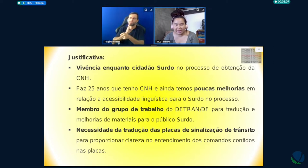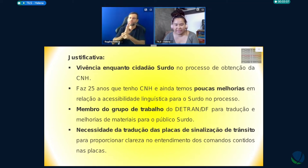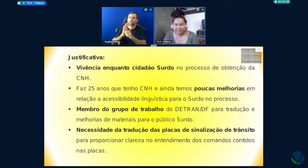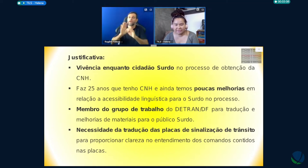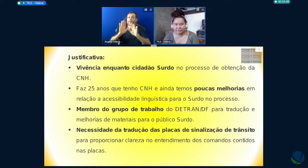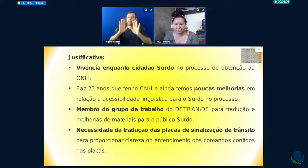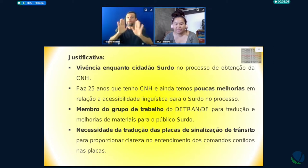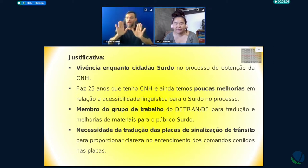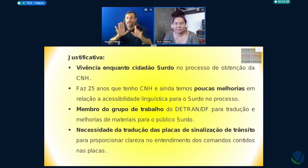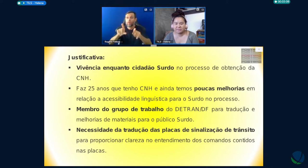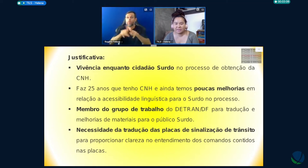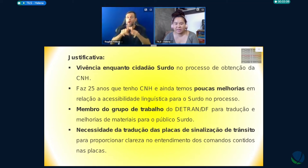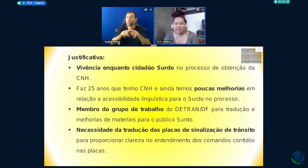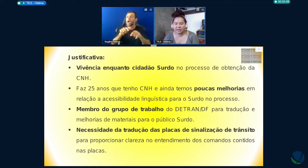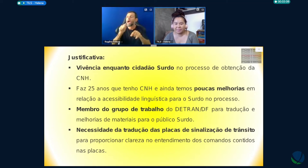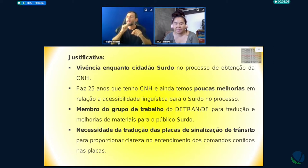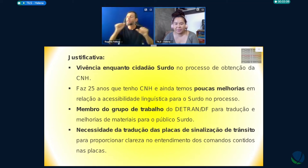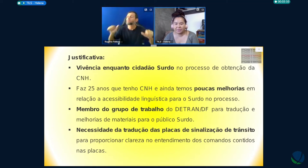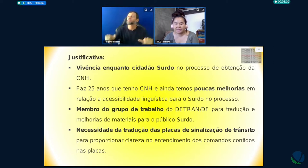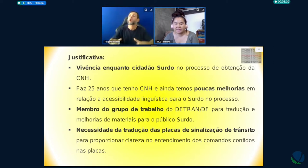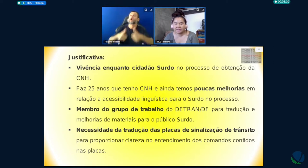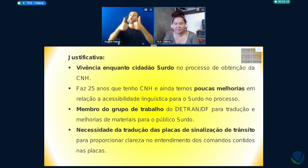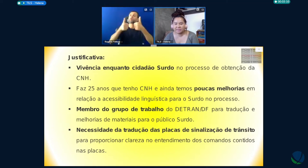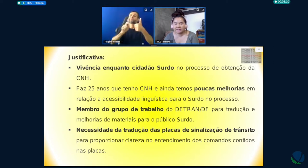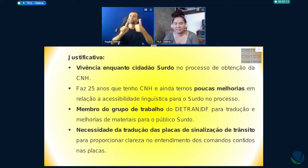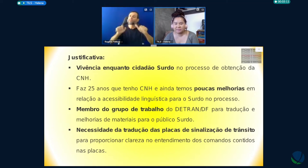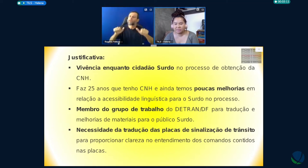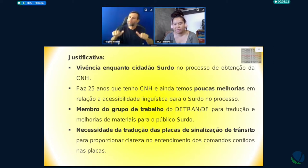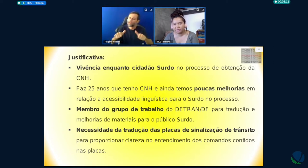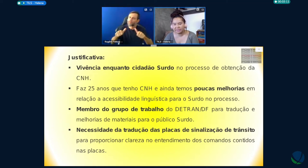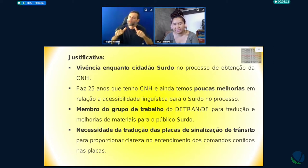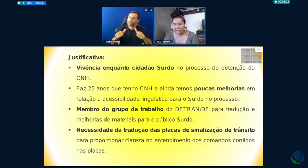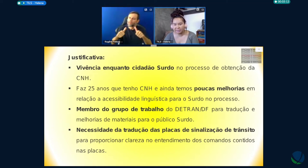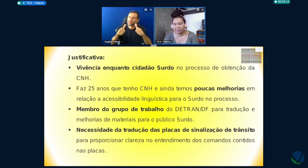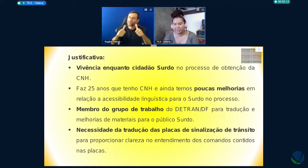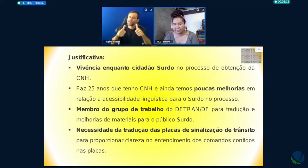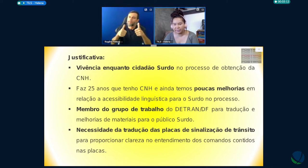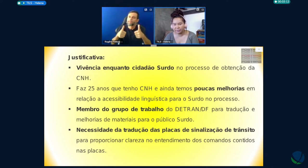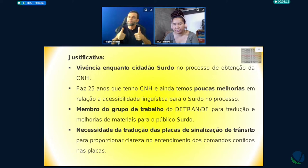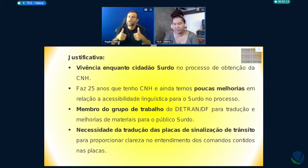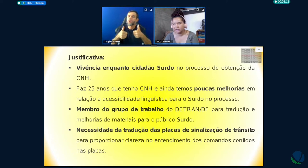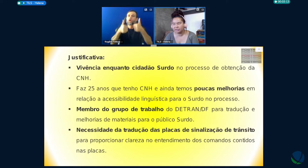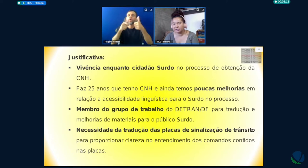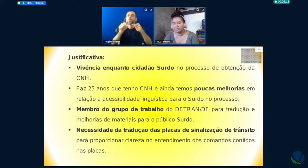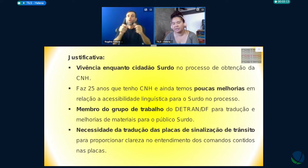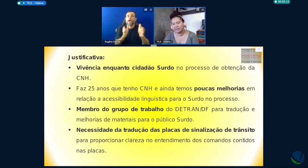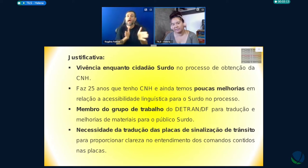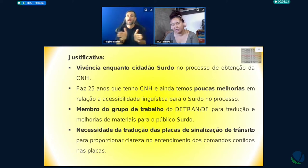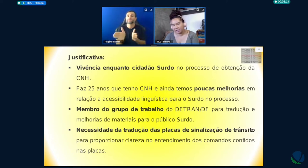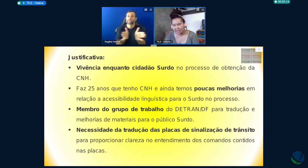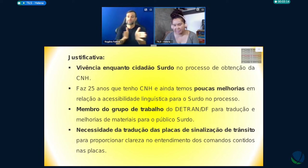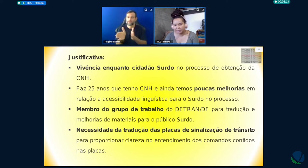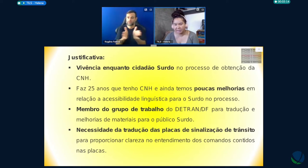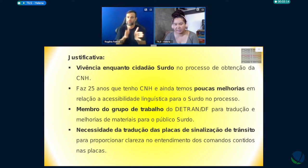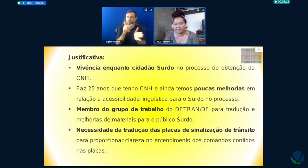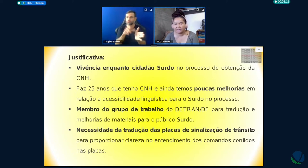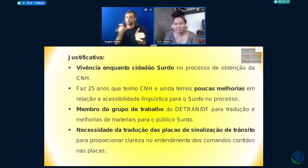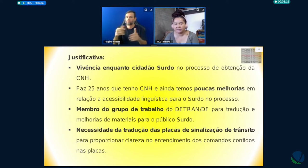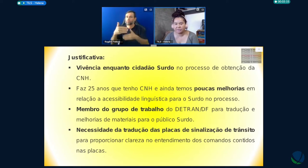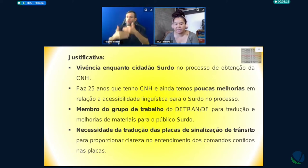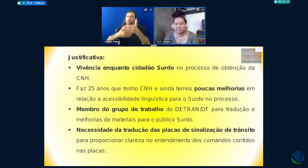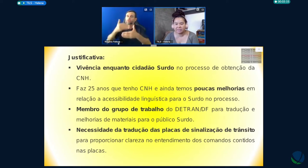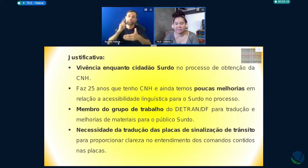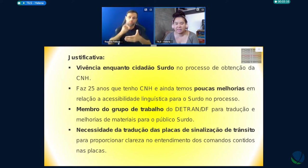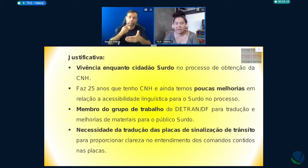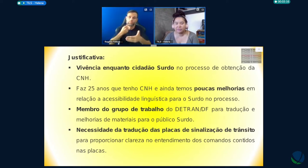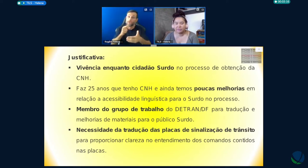anos atrás, quando eu fiz a proposta, e em todo esse tempo até hoje, desde que eu tentei tirar minha carteira